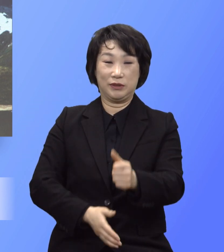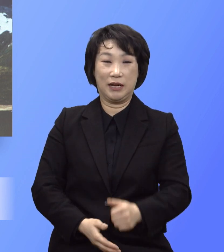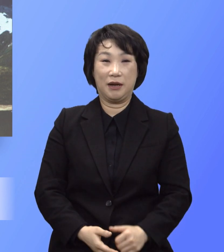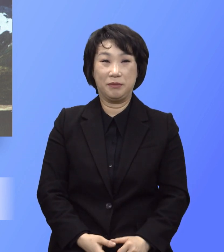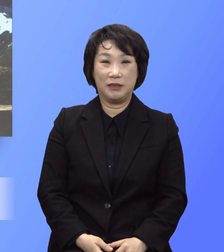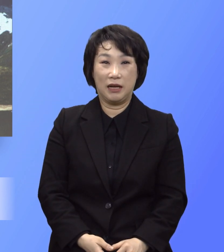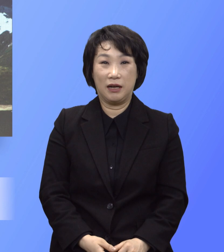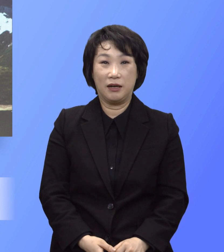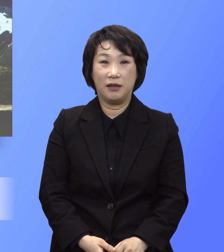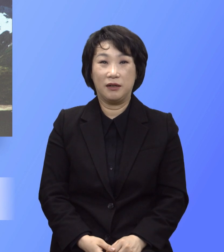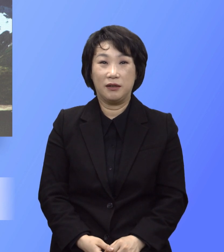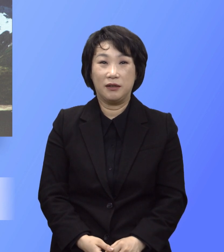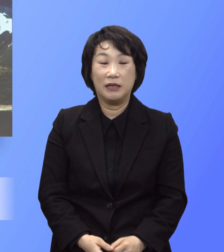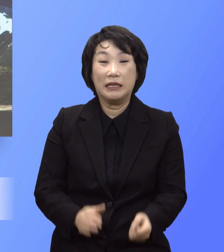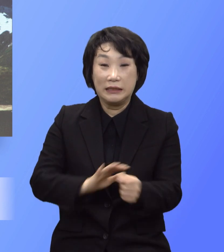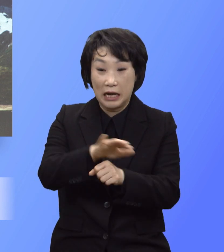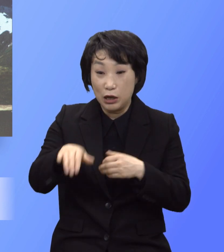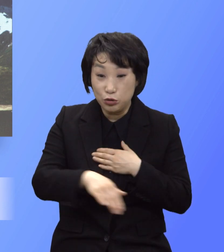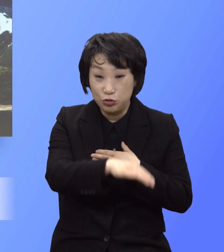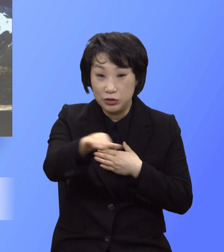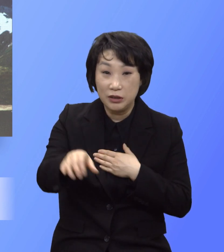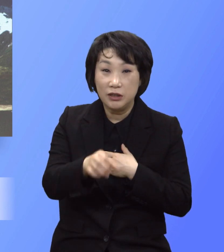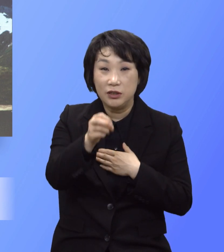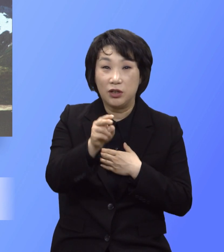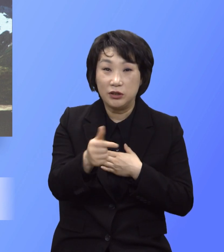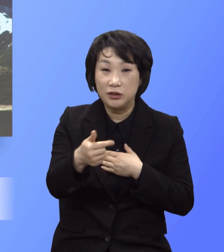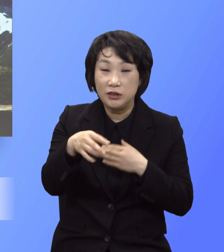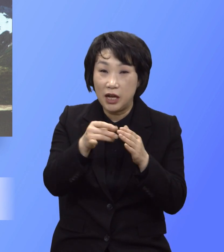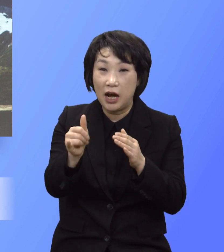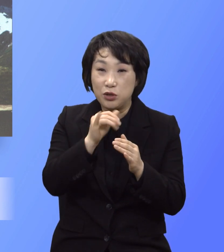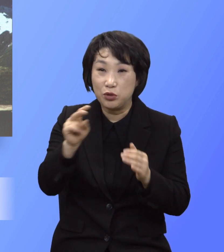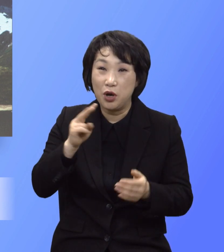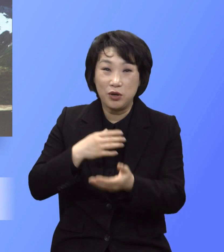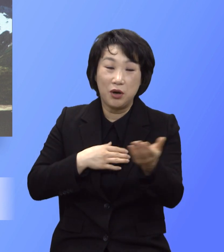말입니다. 사랑하는 윤세가족이요,